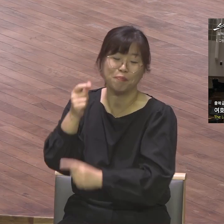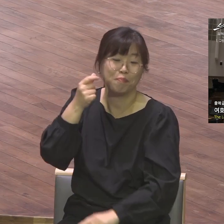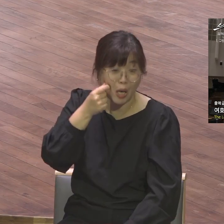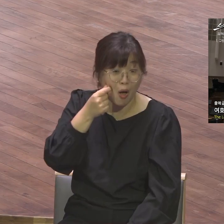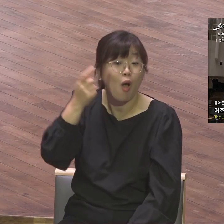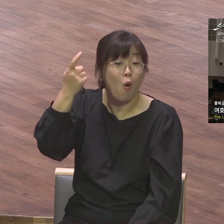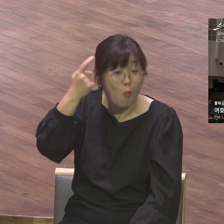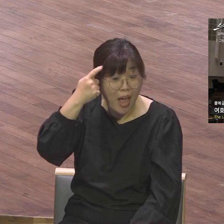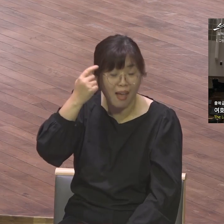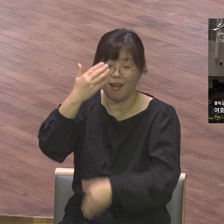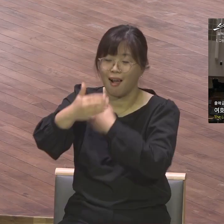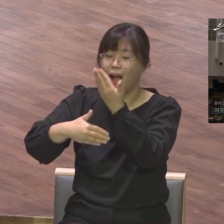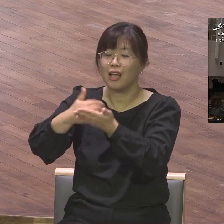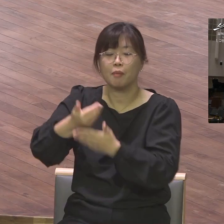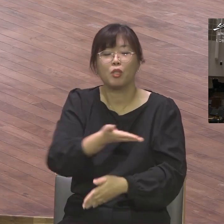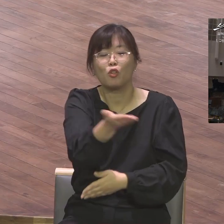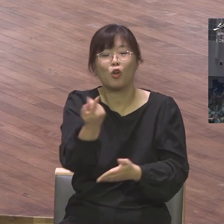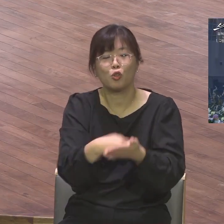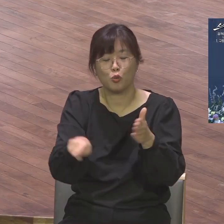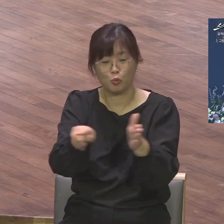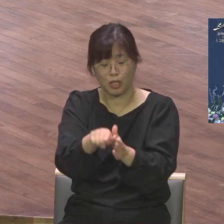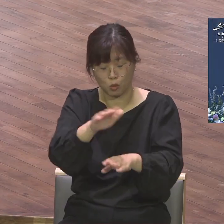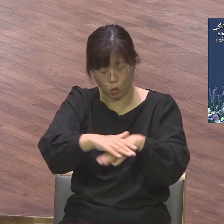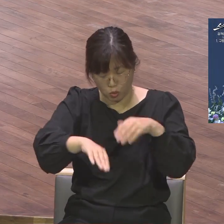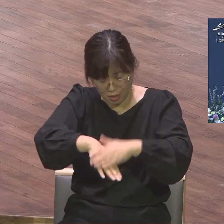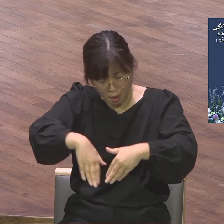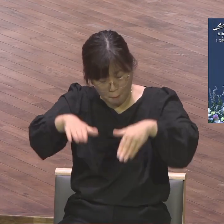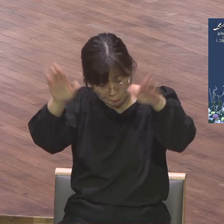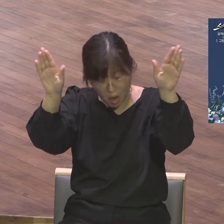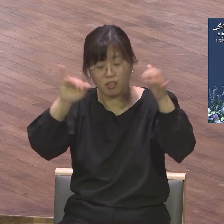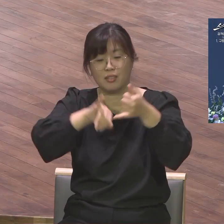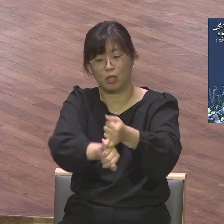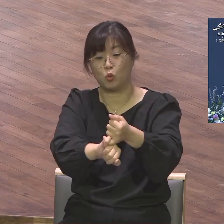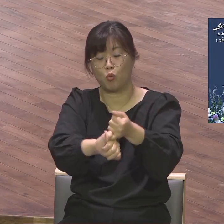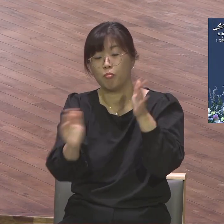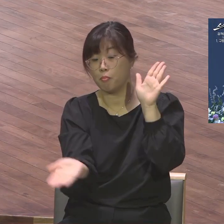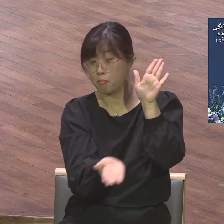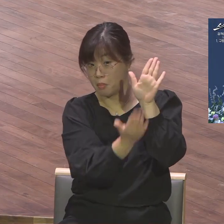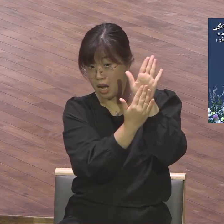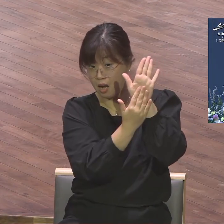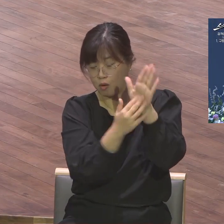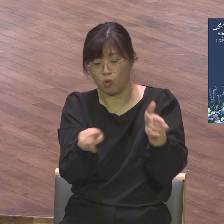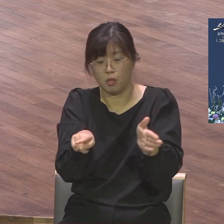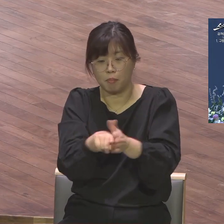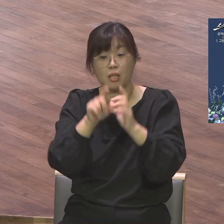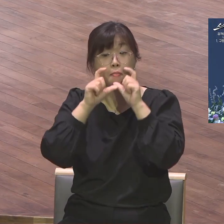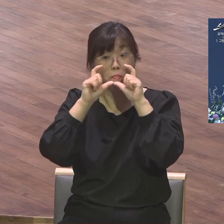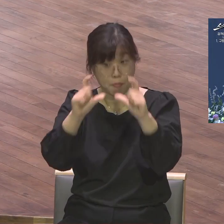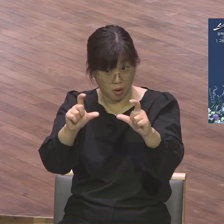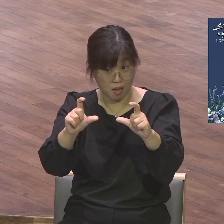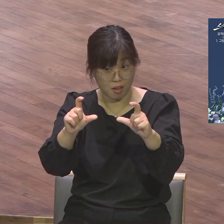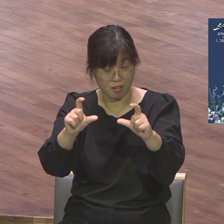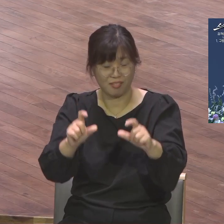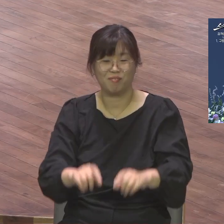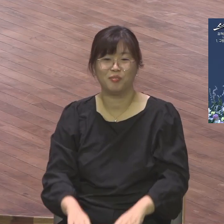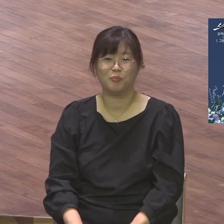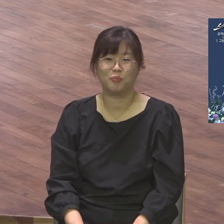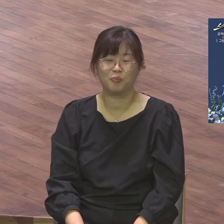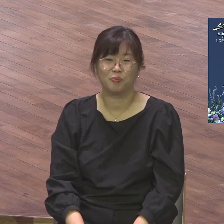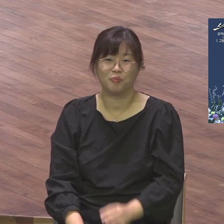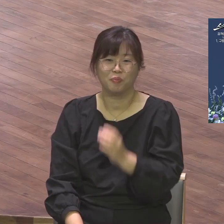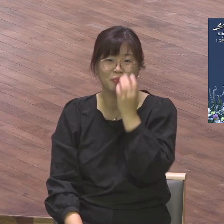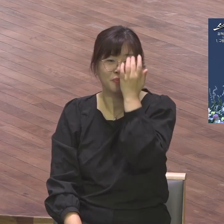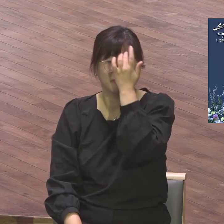가만히 있을지어다. 이 놀라운 믿음의 선포를 모세가 어떻게 할 수 있었어요?